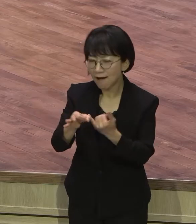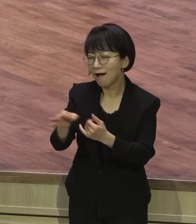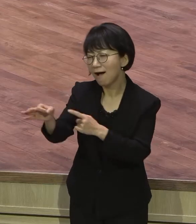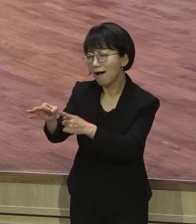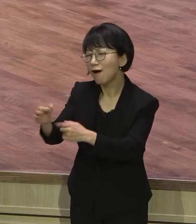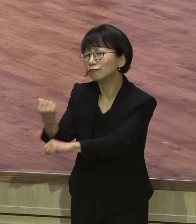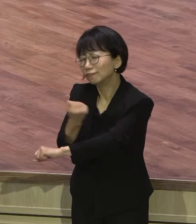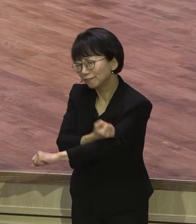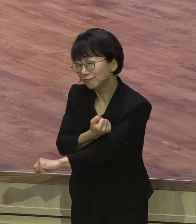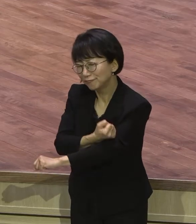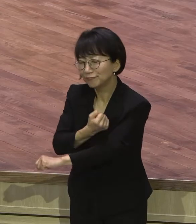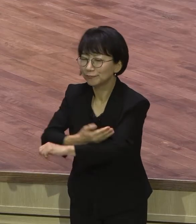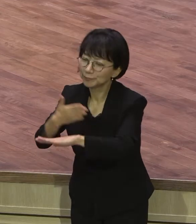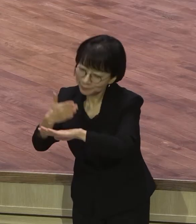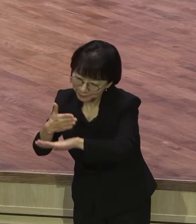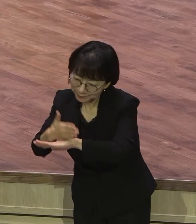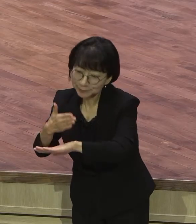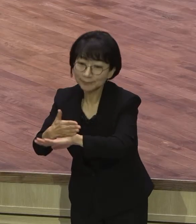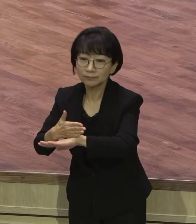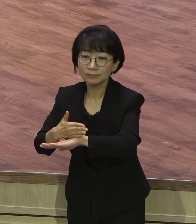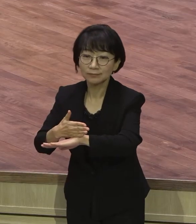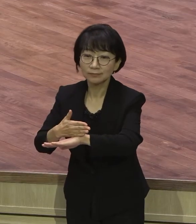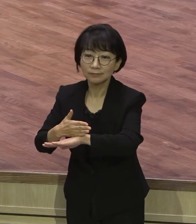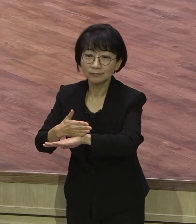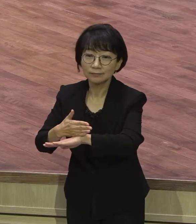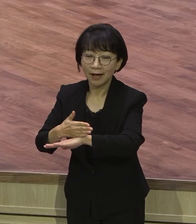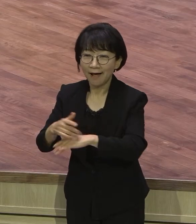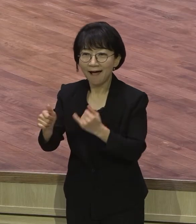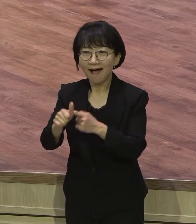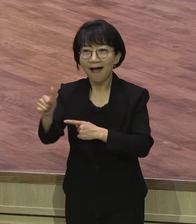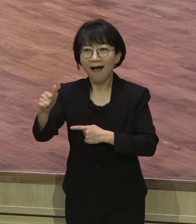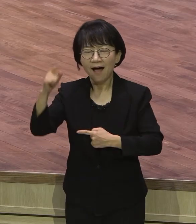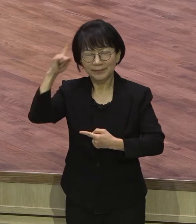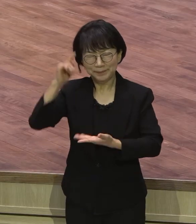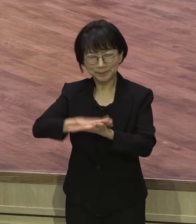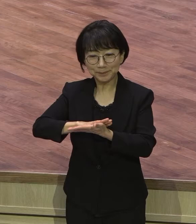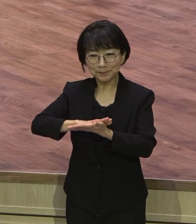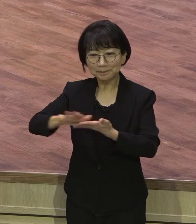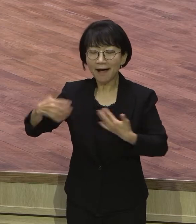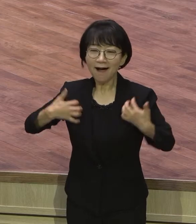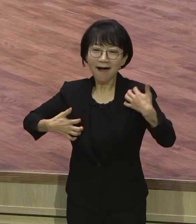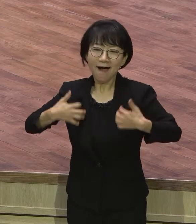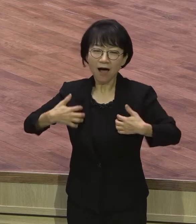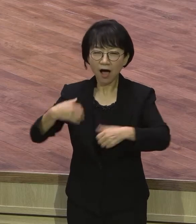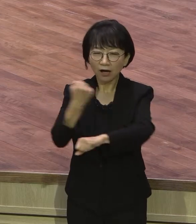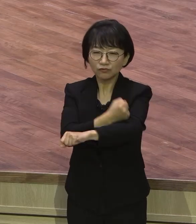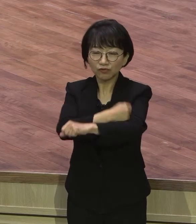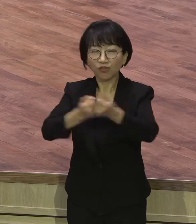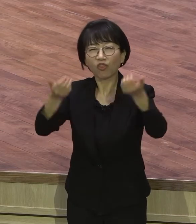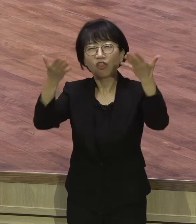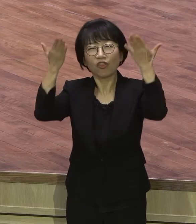수고 많았어. 너무 고마워 감사해. 그럼 피로 다 풀립니다. 그렇죠?